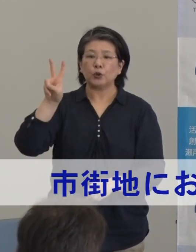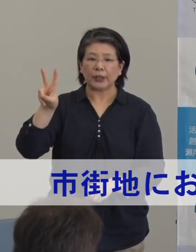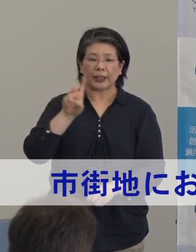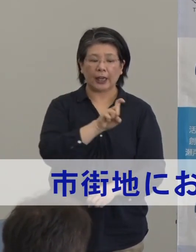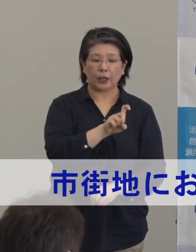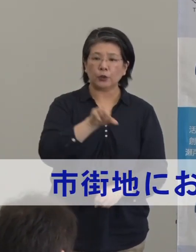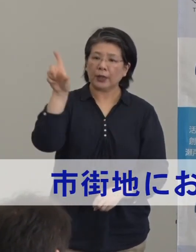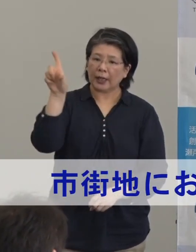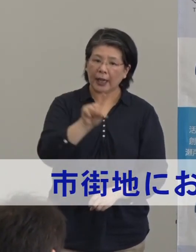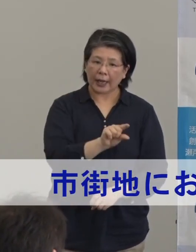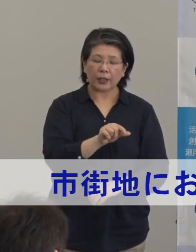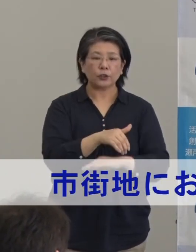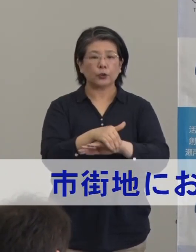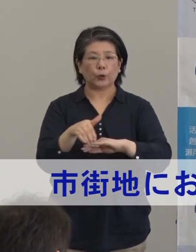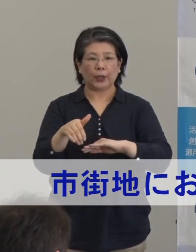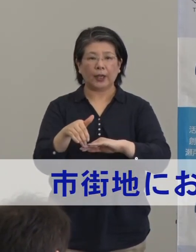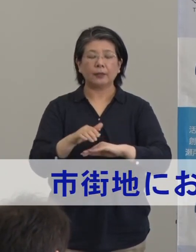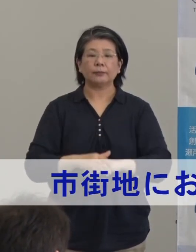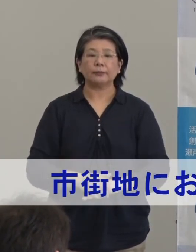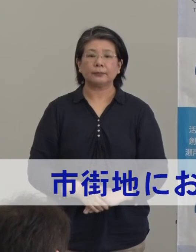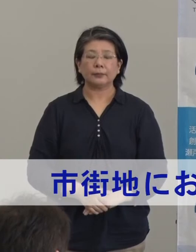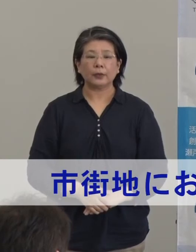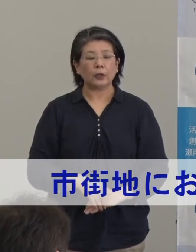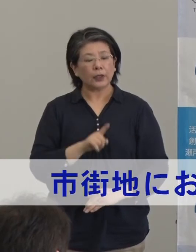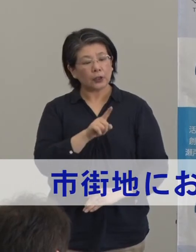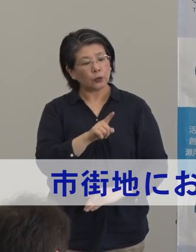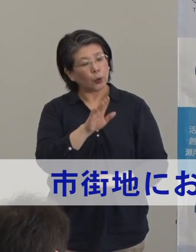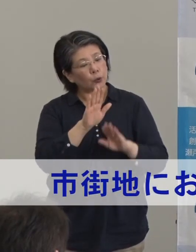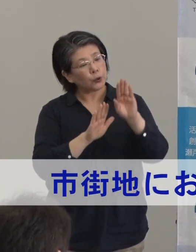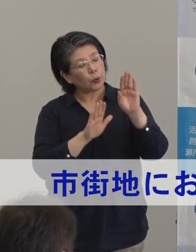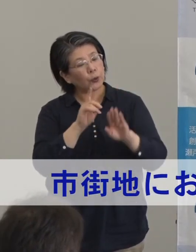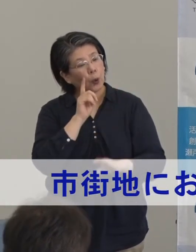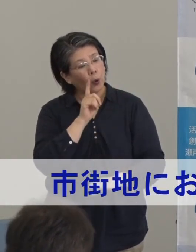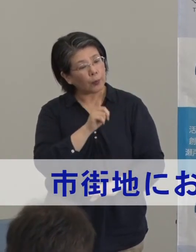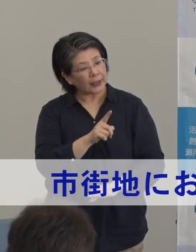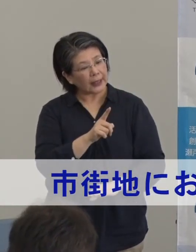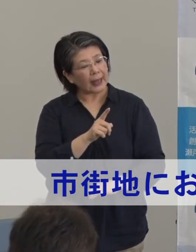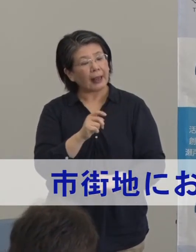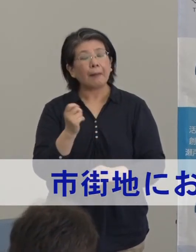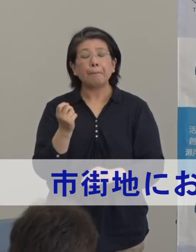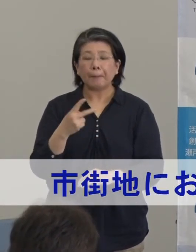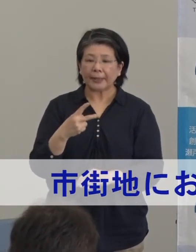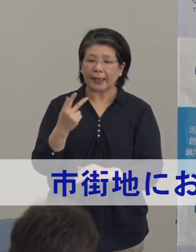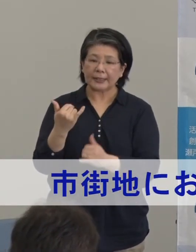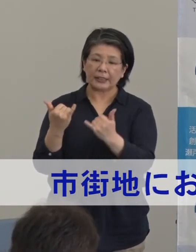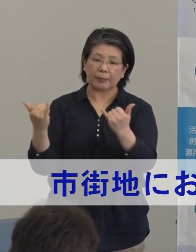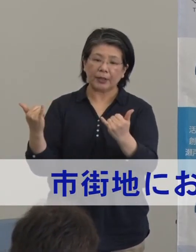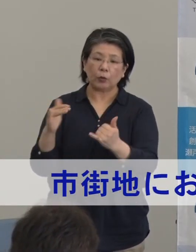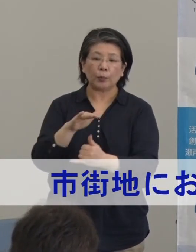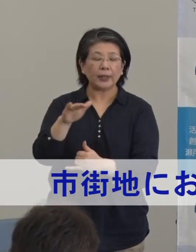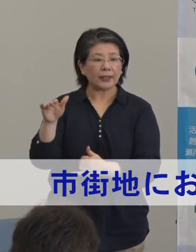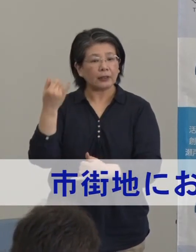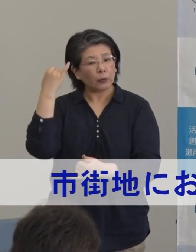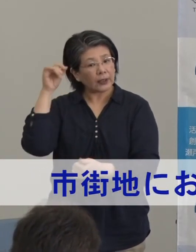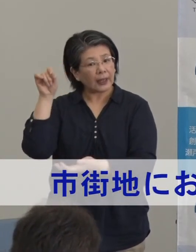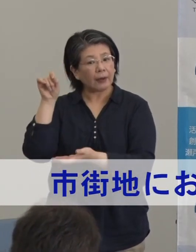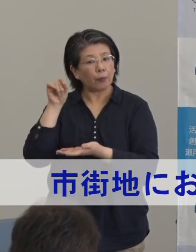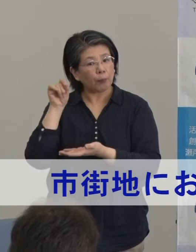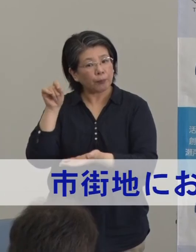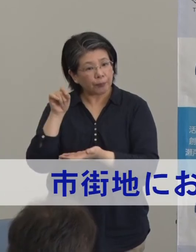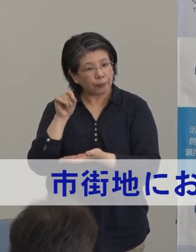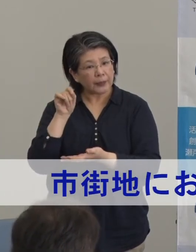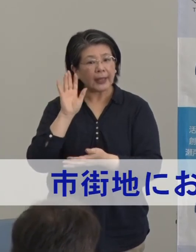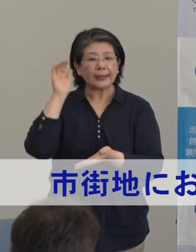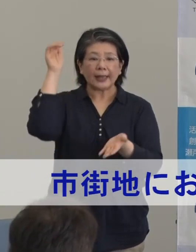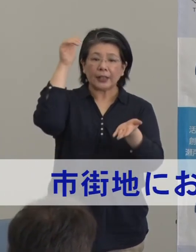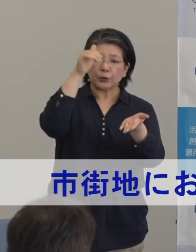あ、それによって、あとまあその状況を見ながら市民の皆さんのご意見ともお聞きして、まあ、最終的にどうしていくか今後判断